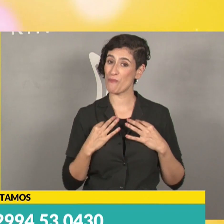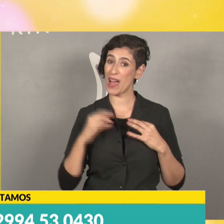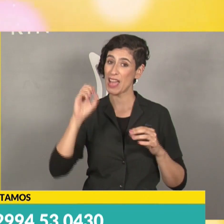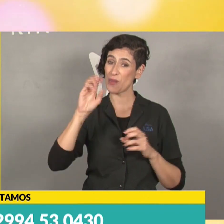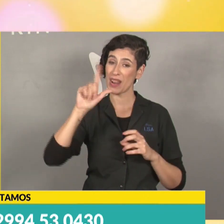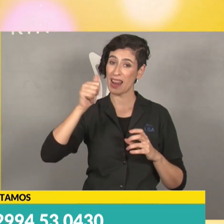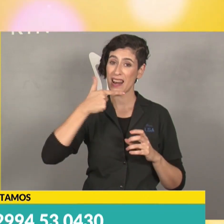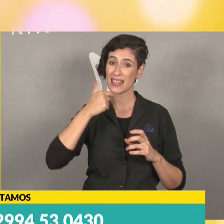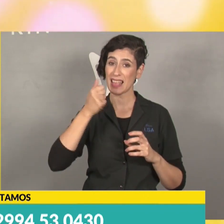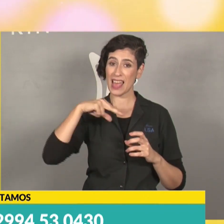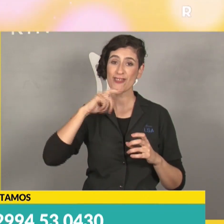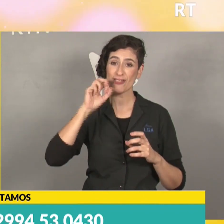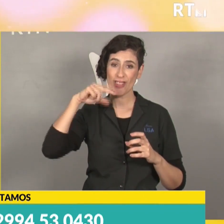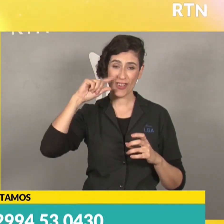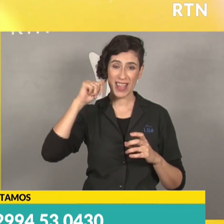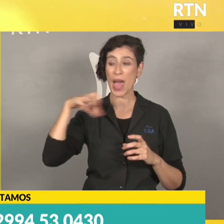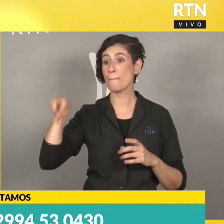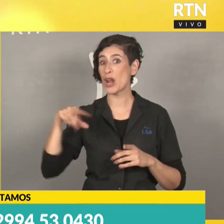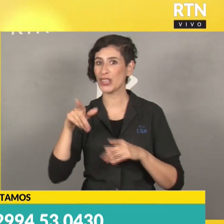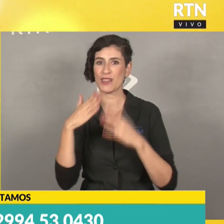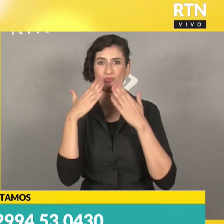hoy no las saludé tempranito. Así que nos